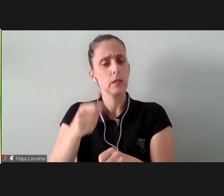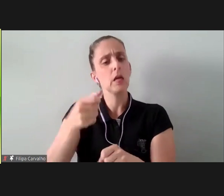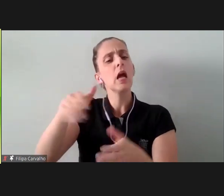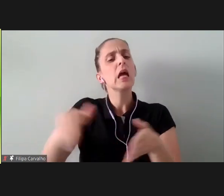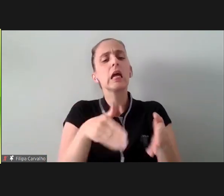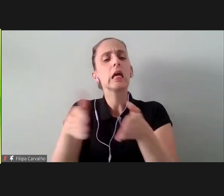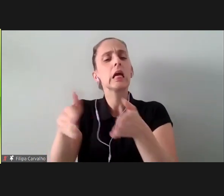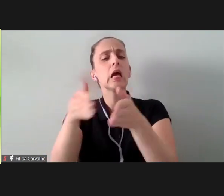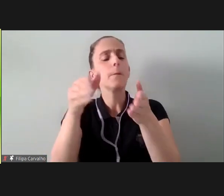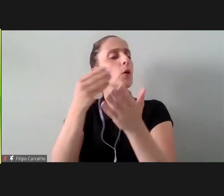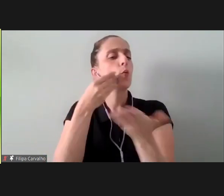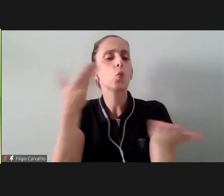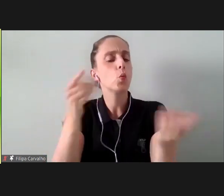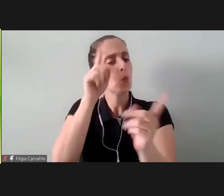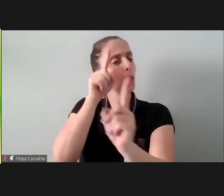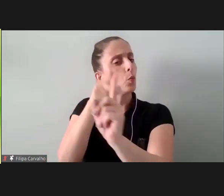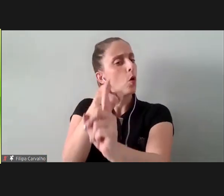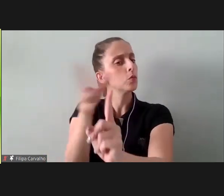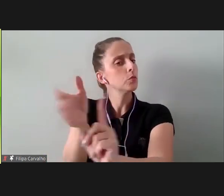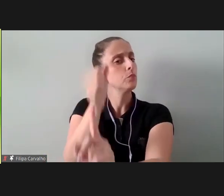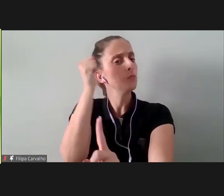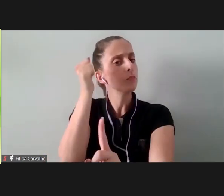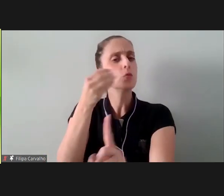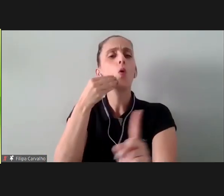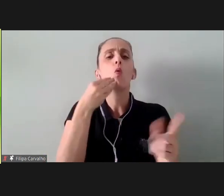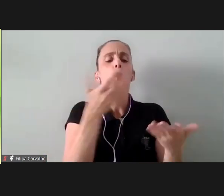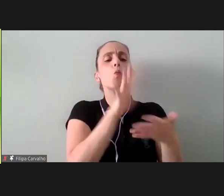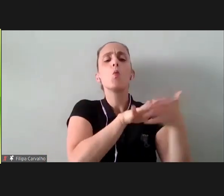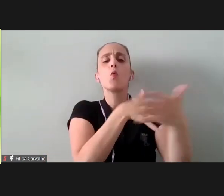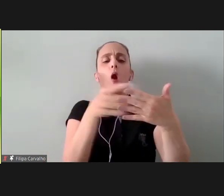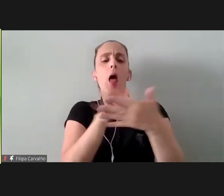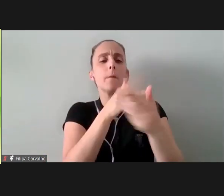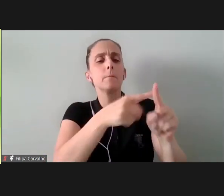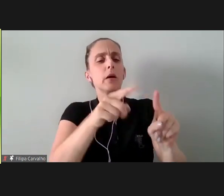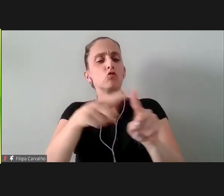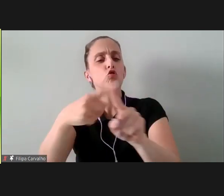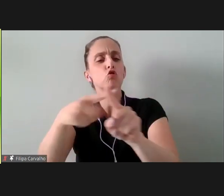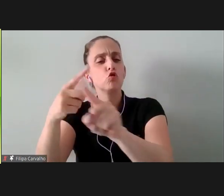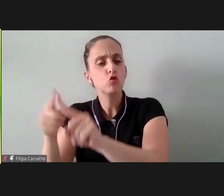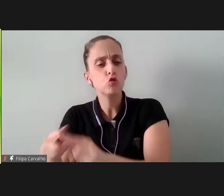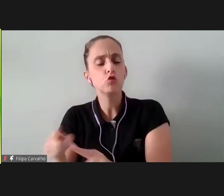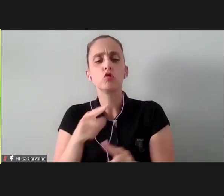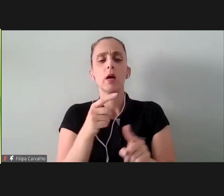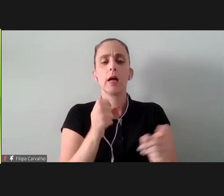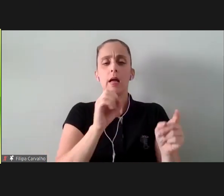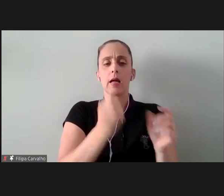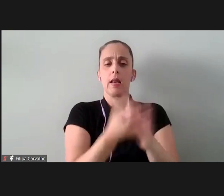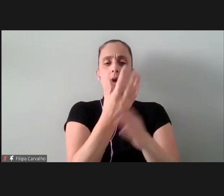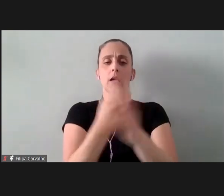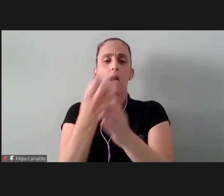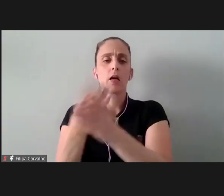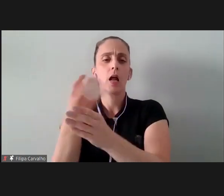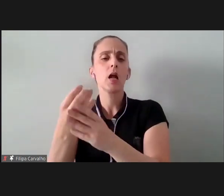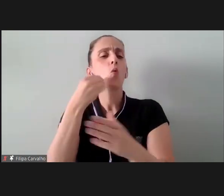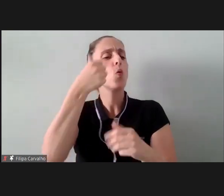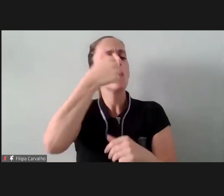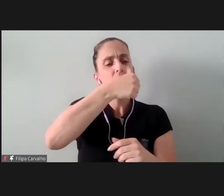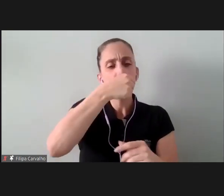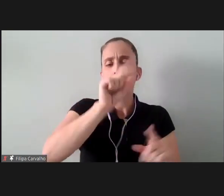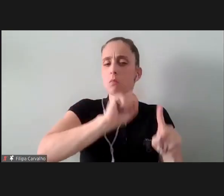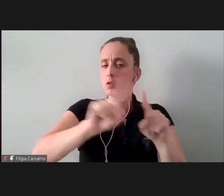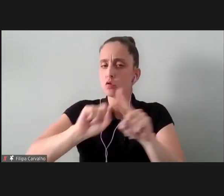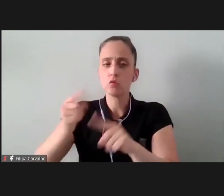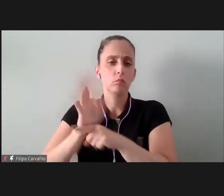sido feito nesse sentido, que programas é que têm vindo a ser implementados, e de que modo é que outro tipo de atividades, nomeadamente